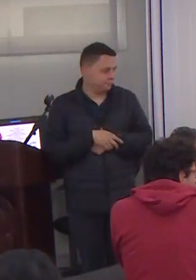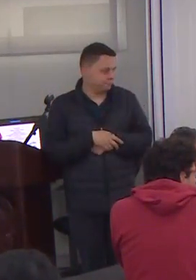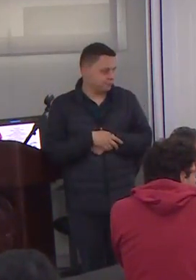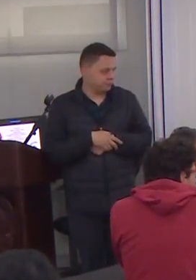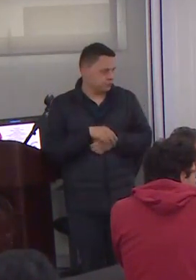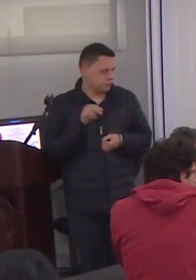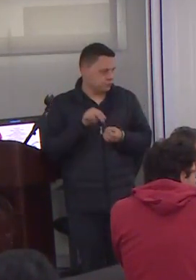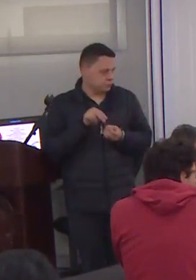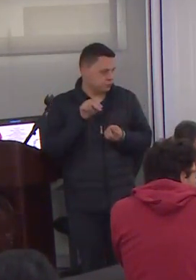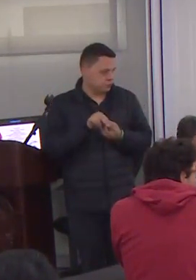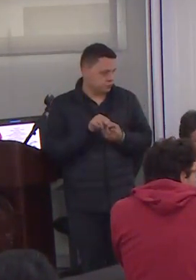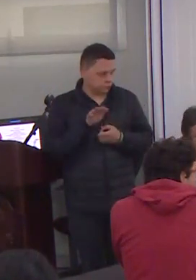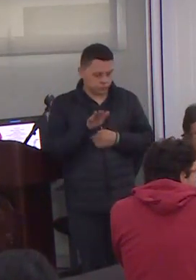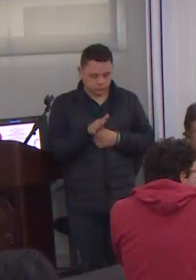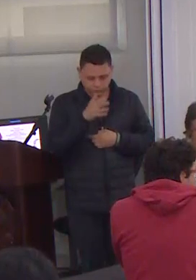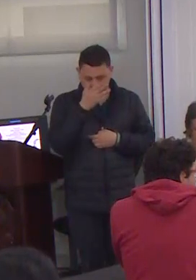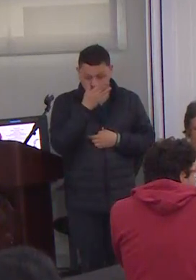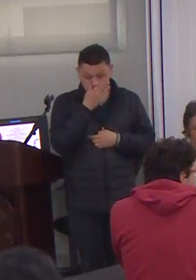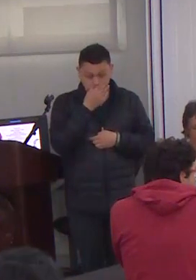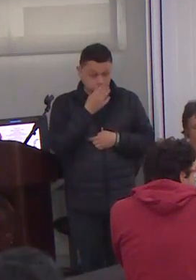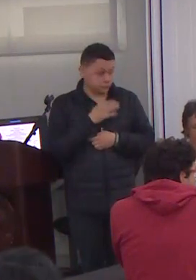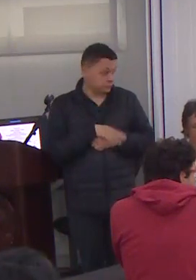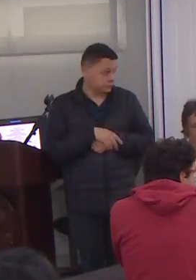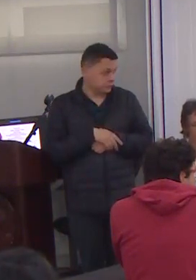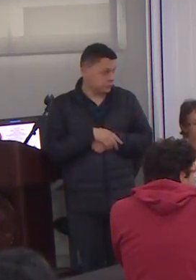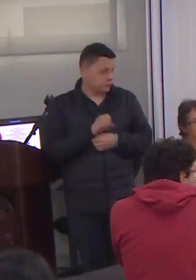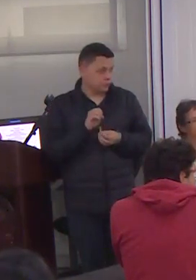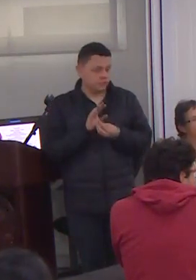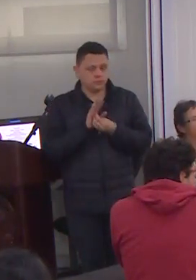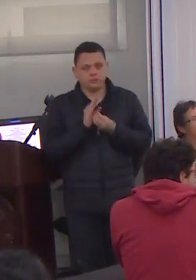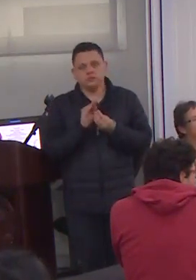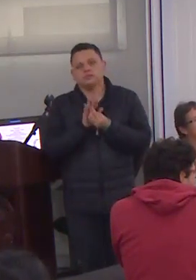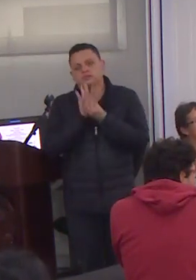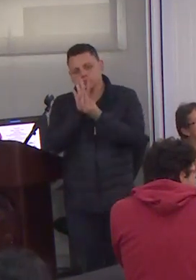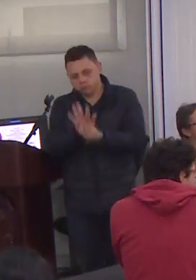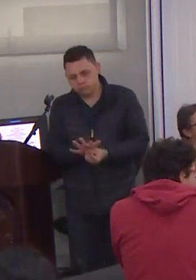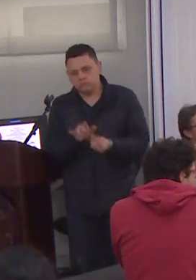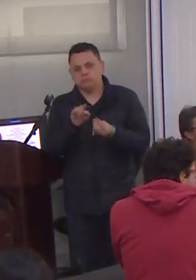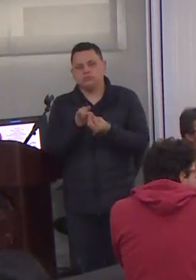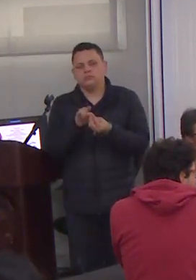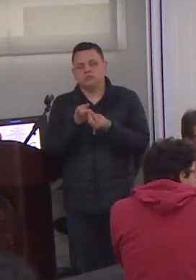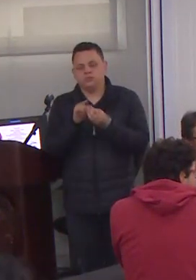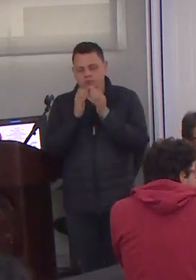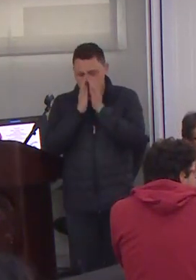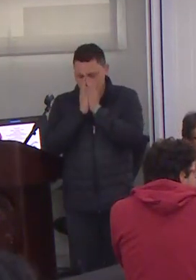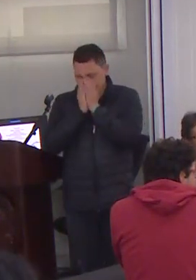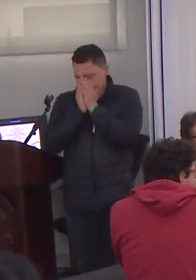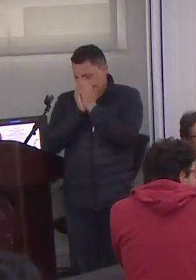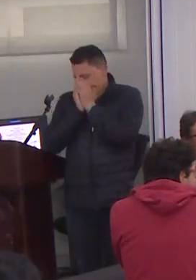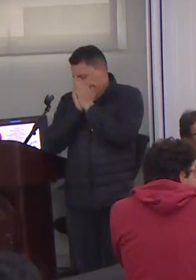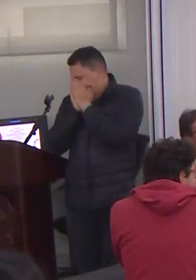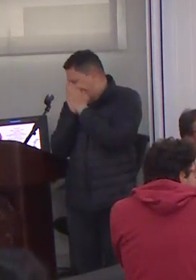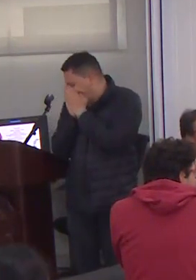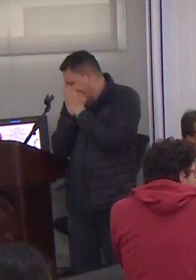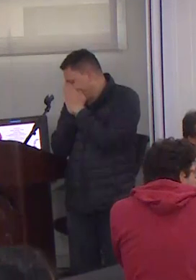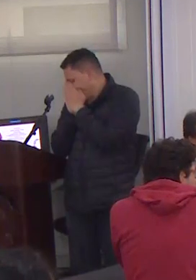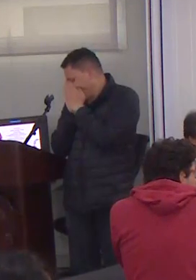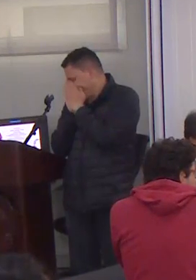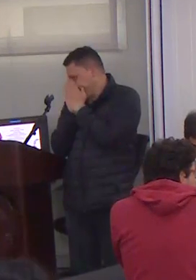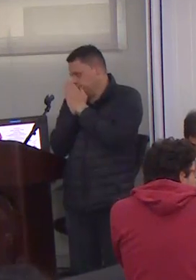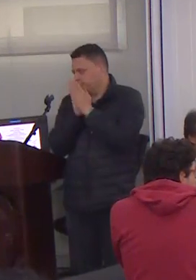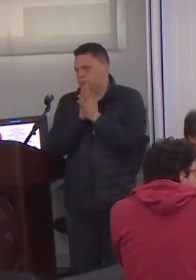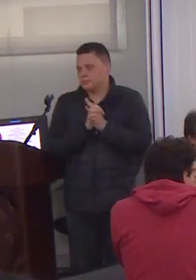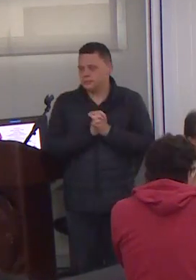caso por ejemplo nosotros abordamos lo que es la exclusión la discriminación digamos a la cual les han sido